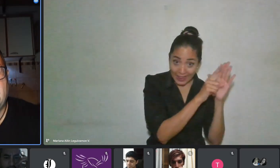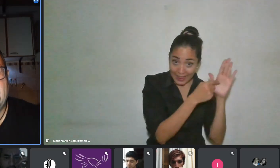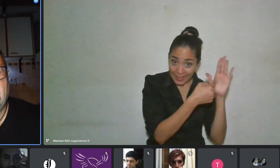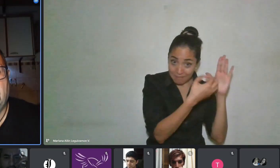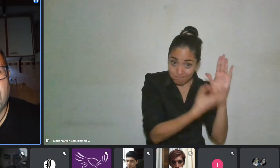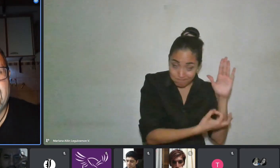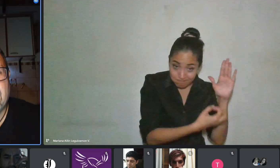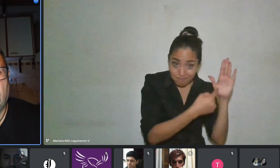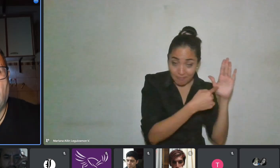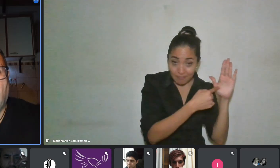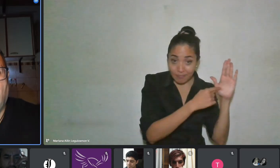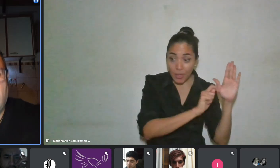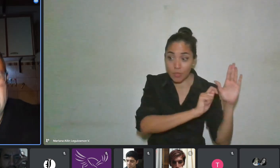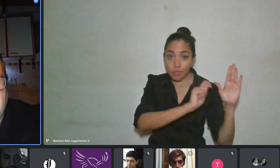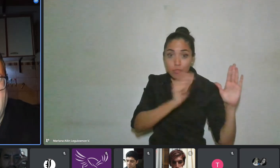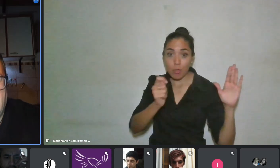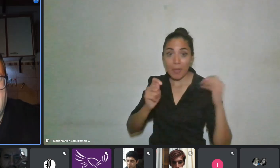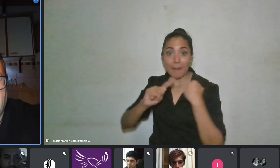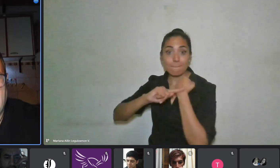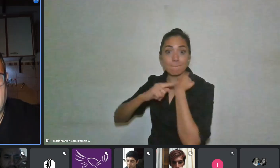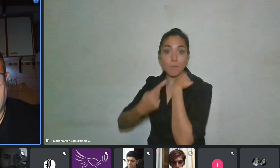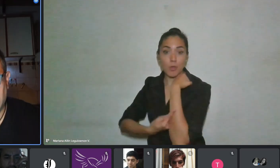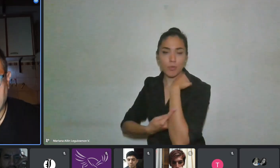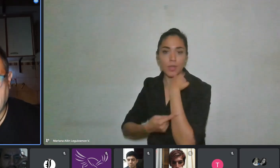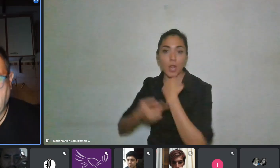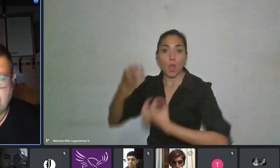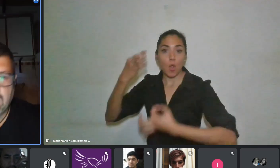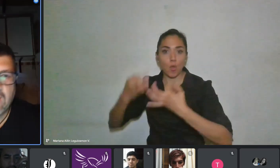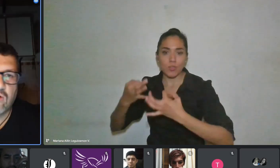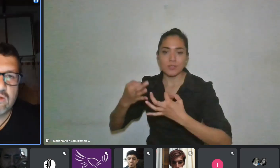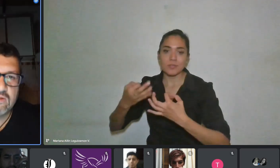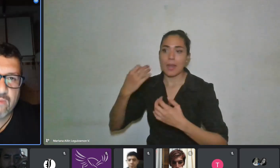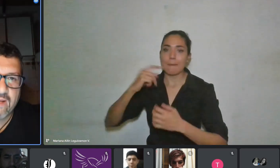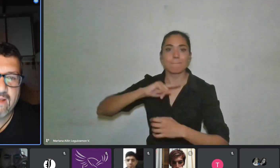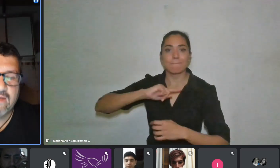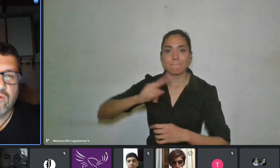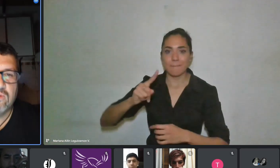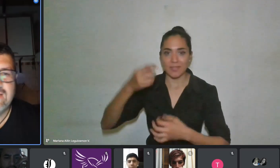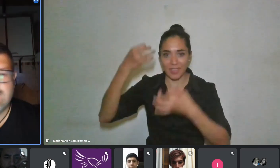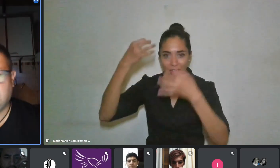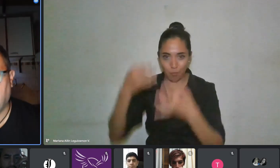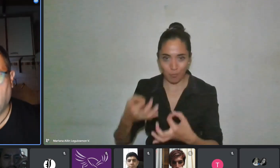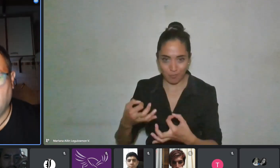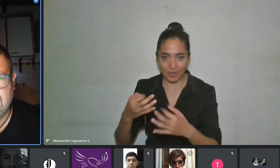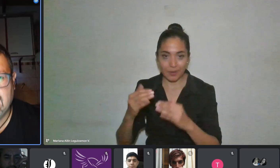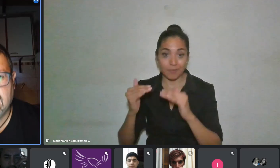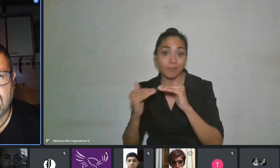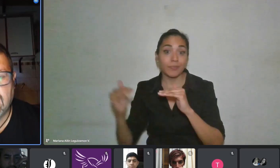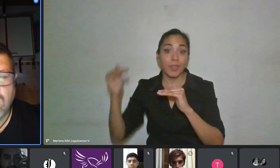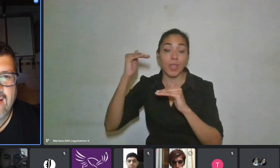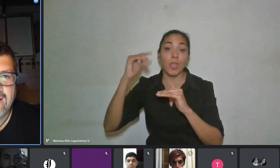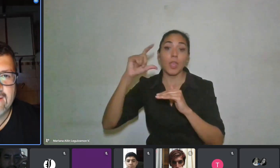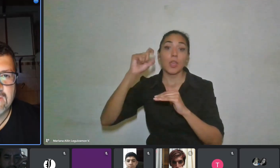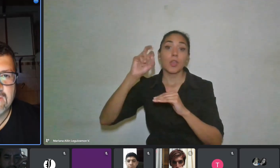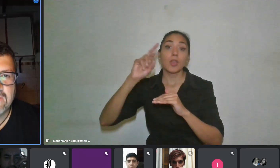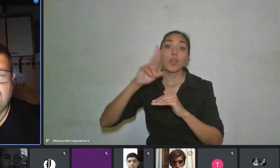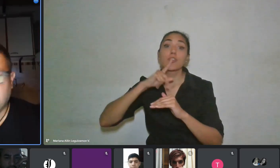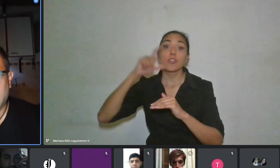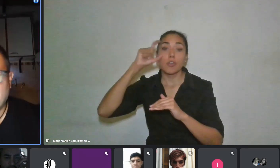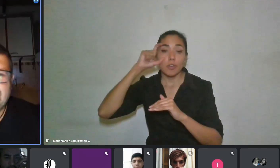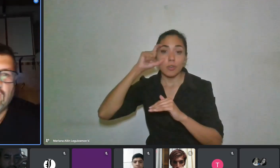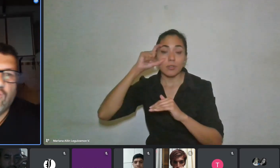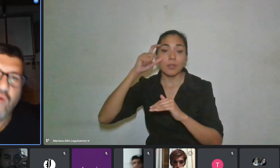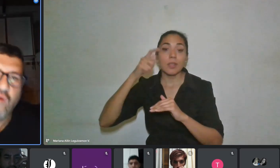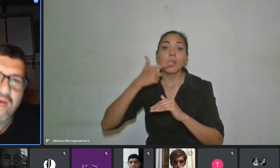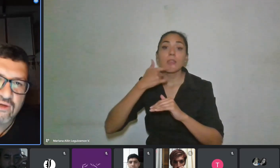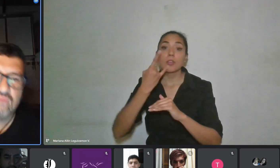a través del poder judicial. Es decir, tenemos la Corte Suprema de Justicia, tenemos los distintos tribunales, que